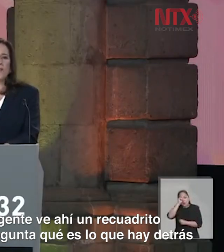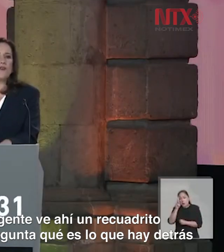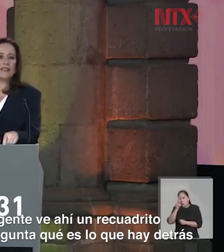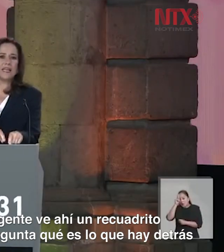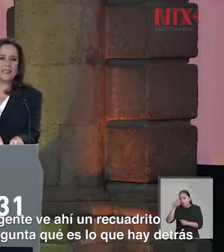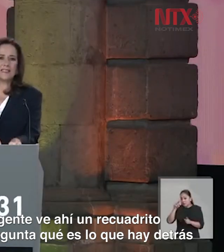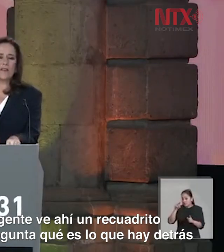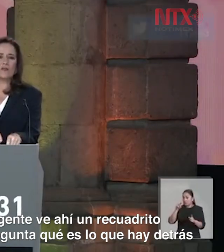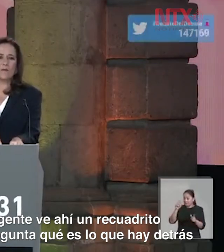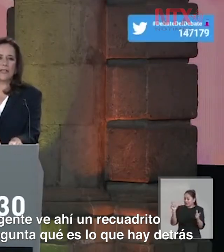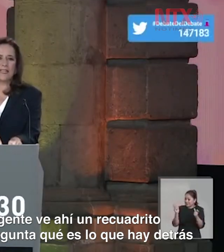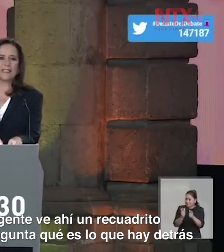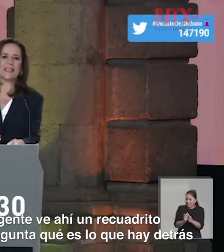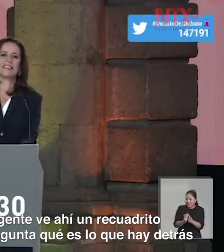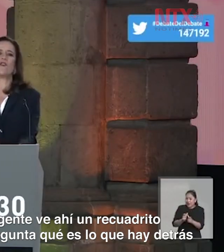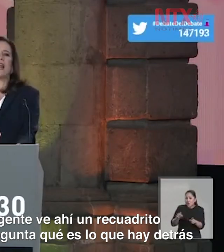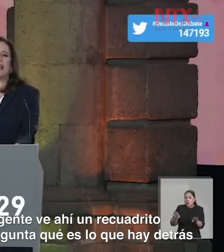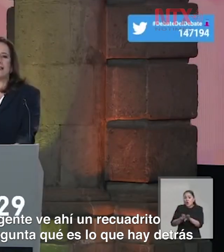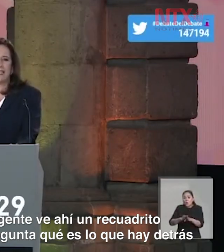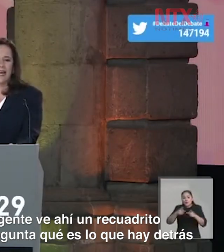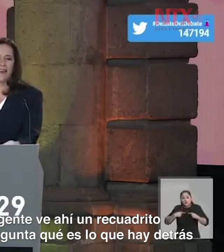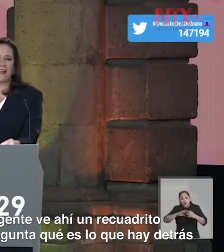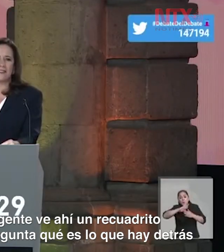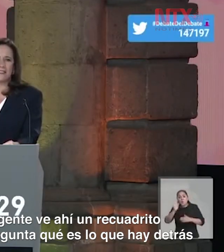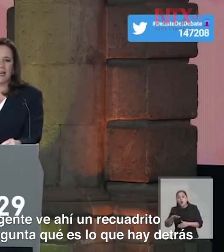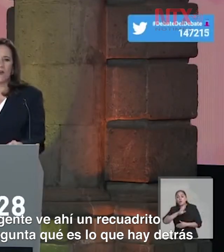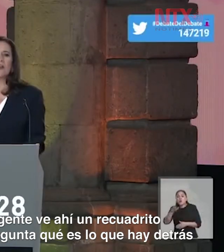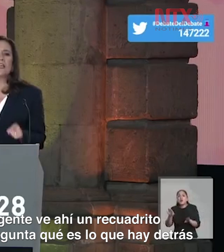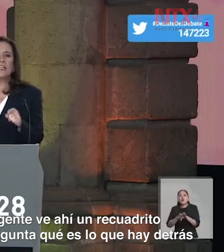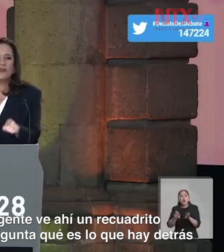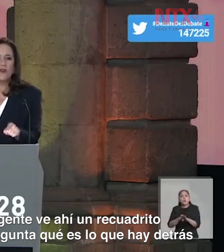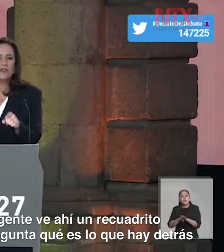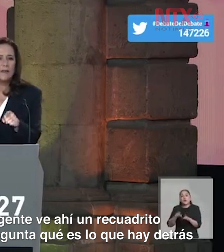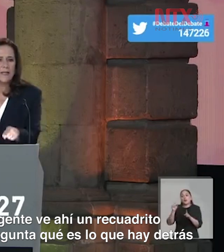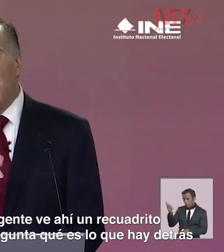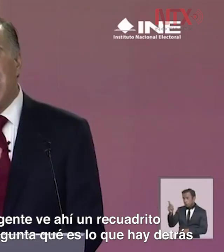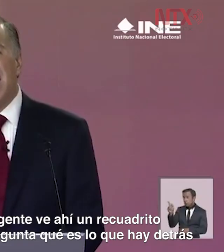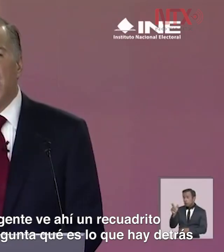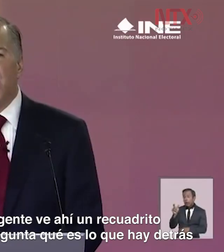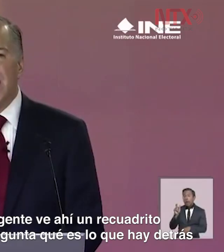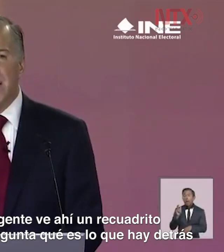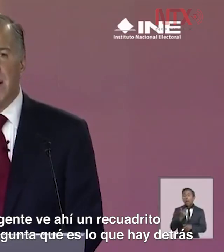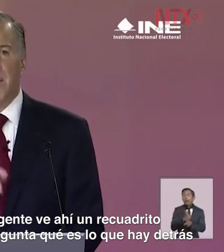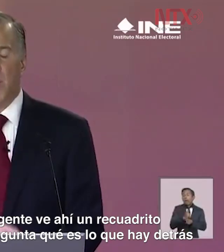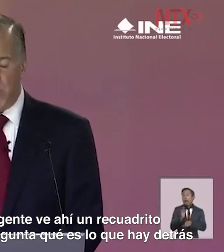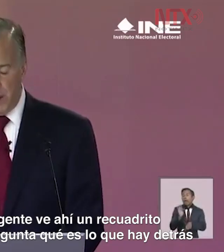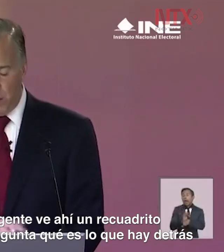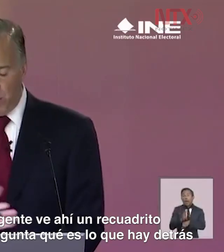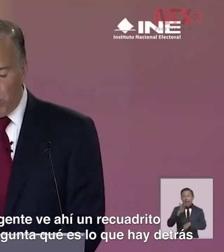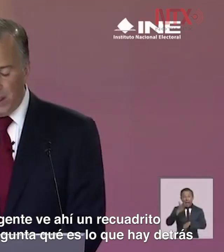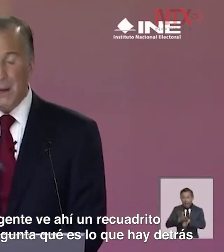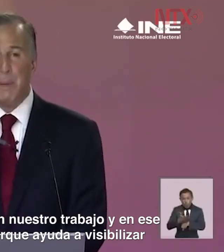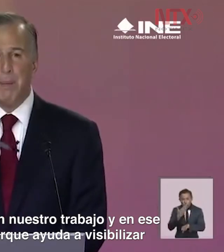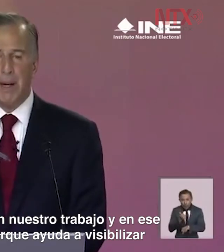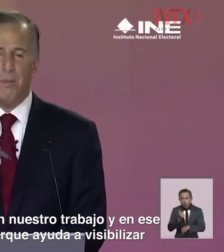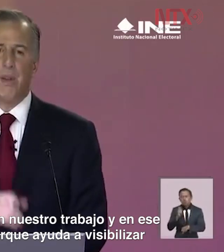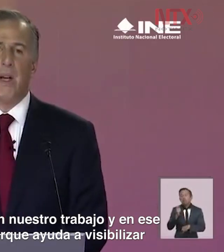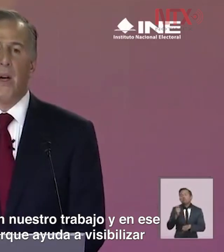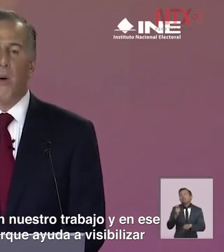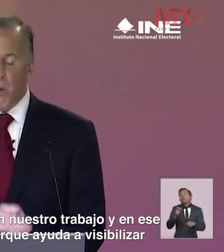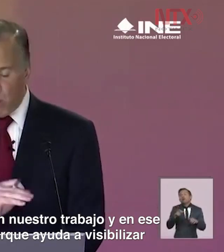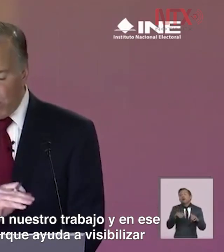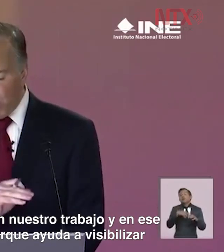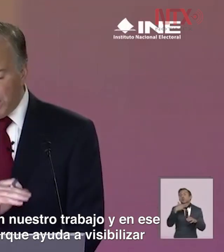porque muchas veces la gente ve ahí un recuadrito en la televisión, pero no se pregunta qué es lo que hay detrás, qué